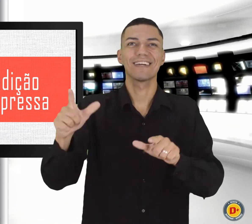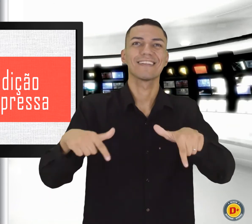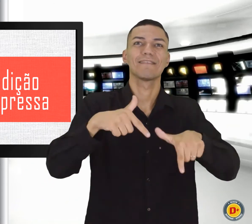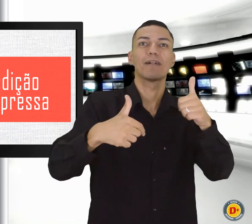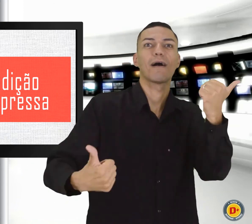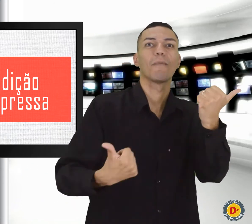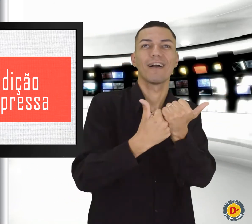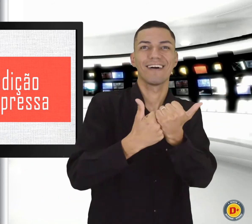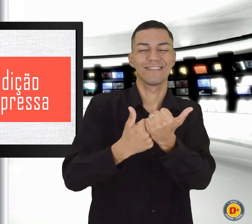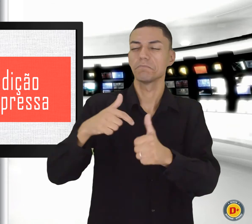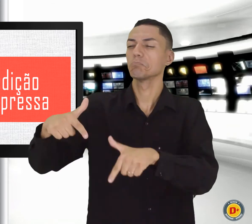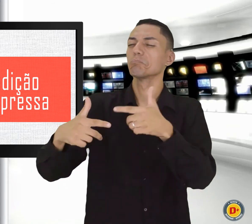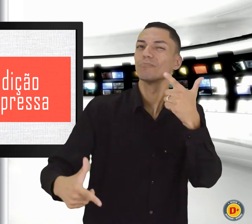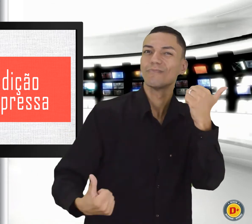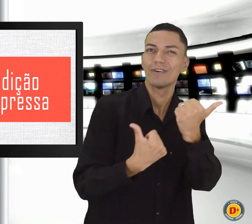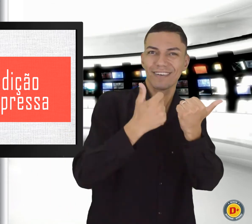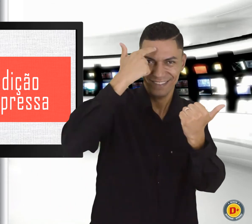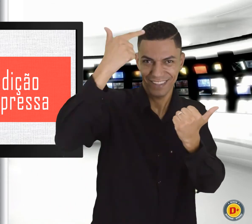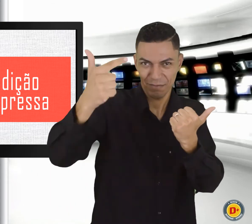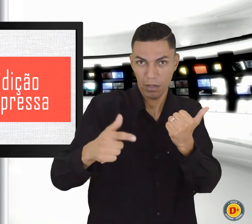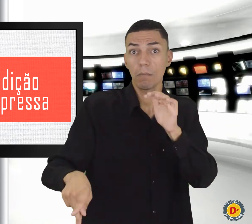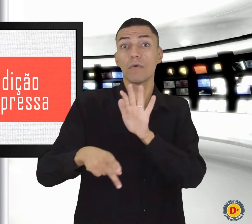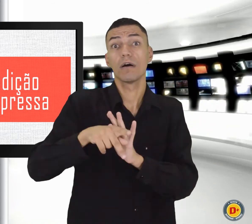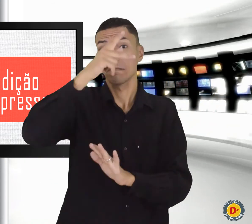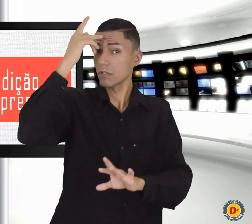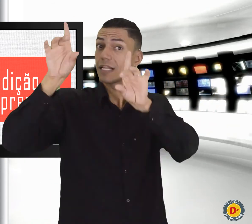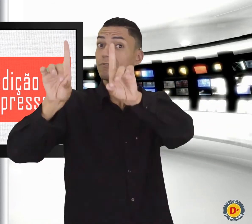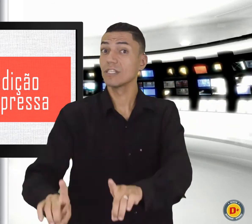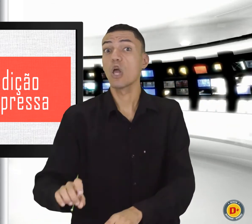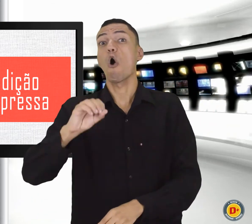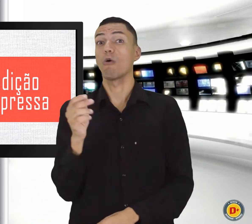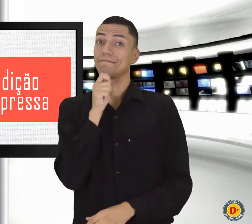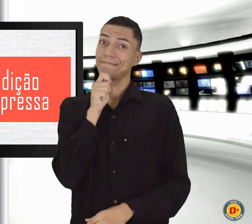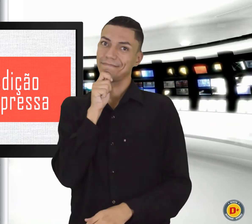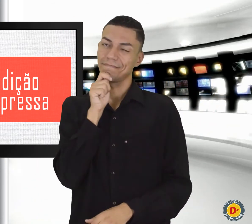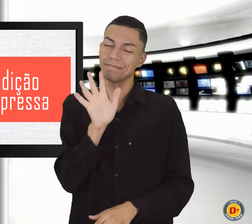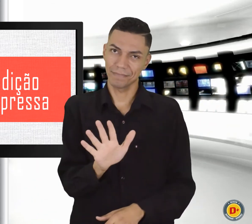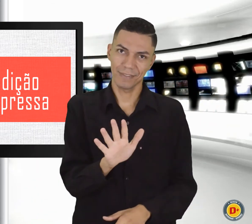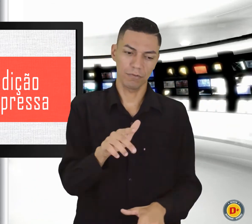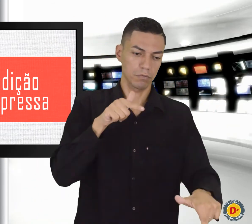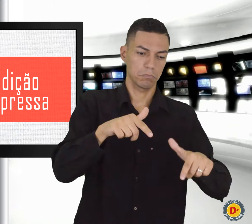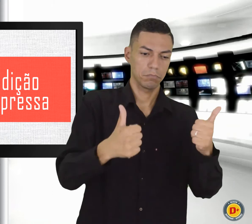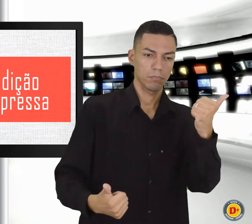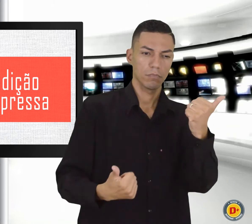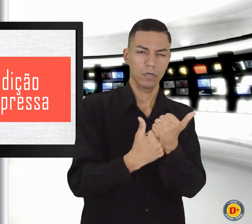o emprego apoiado poderá ser praticado na lei de cotas para contratar pessoas com